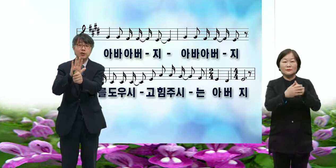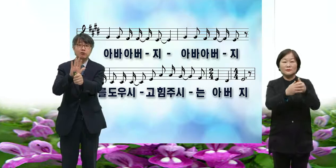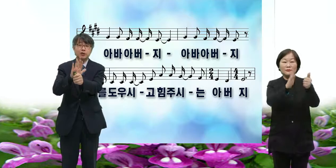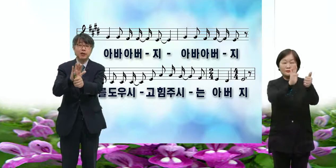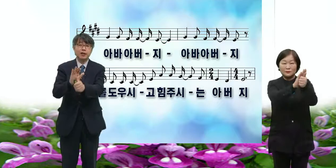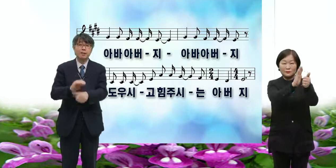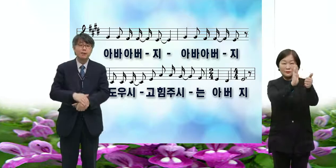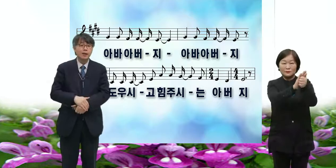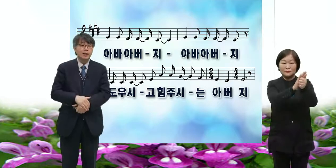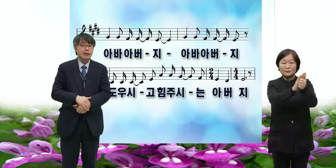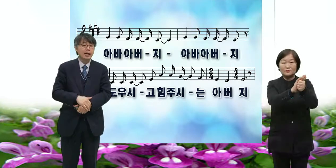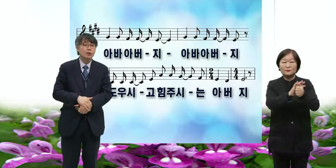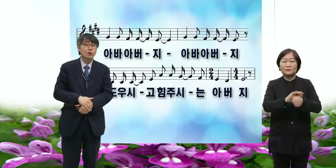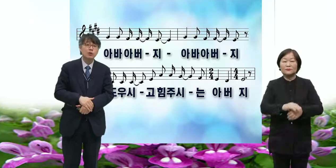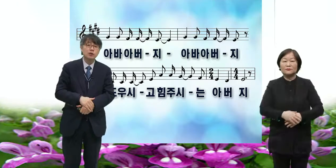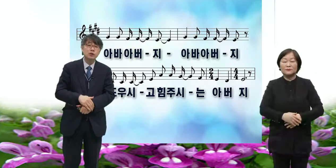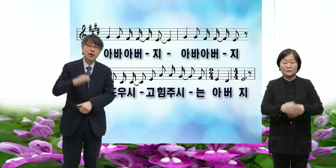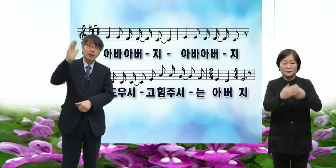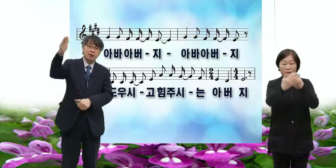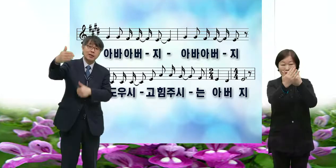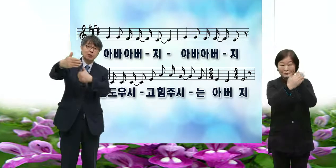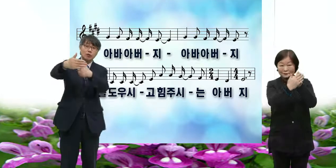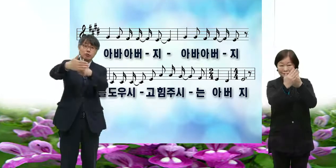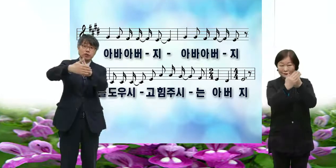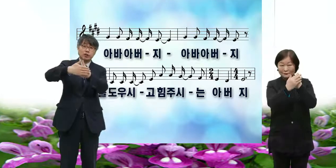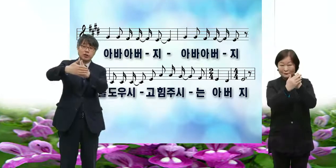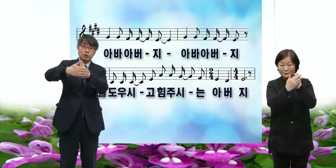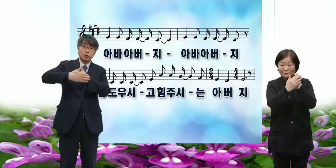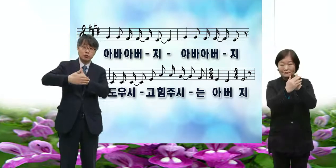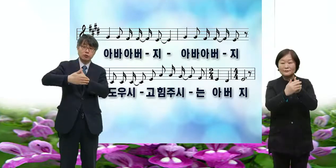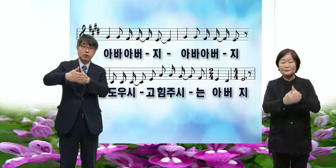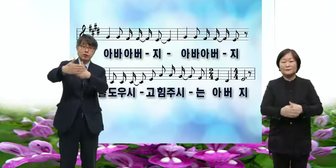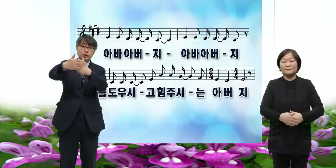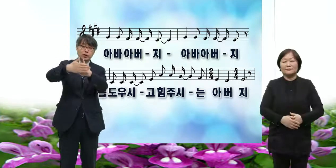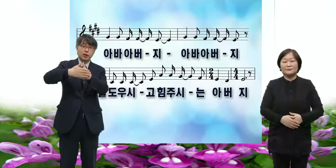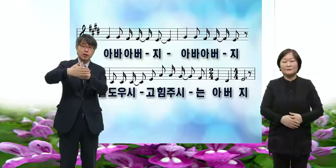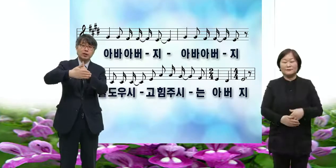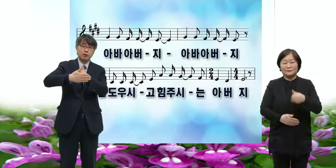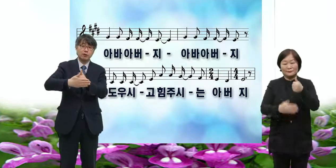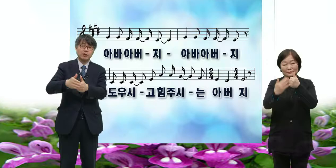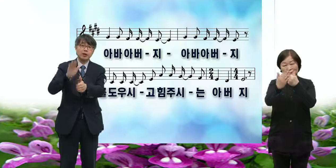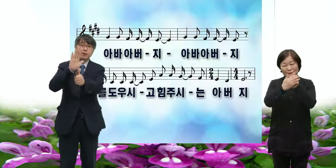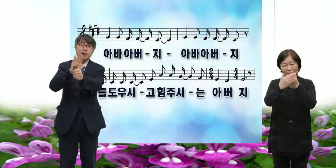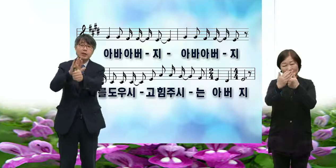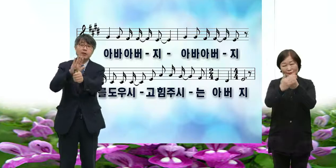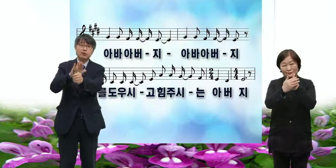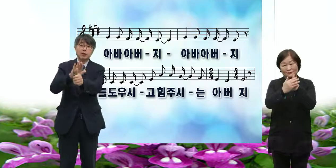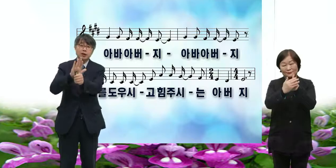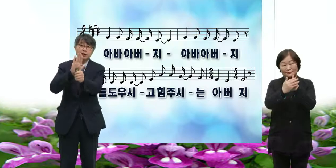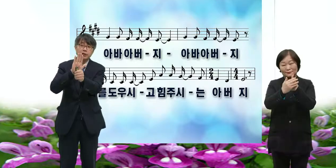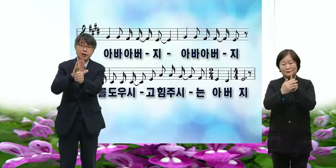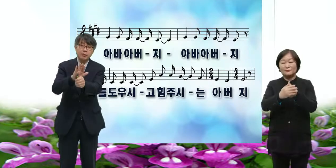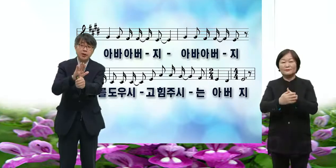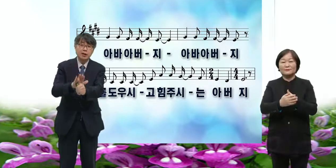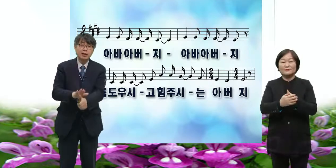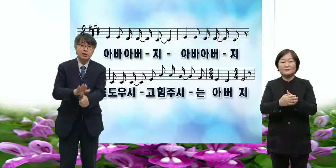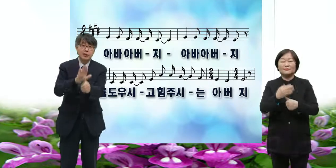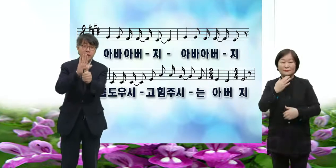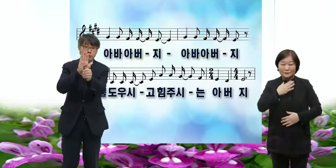밀어주는 건데 나를 도우시는 건 하나님께서 나를 도와주시는 거잖아요. 도우시는 이렇게 표현합니다. 방향으로 이렇게 하면 내가 다른 사람을